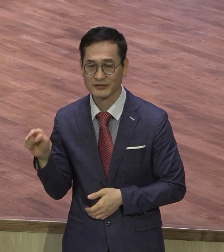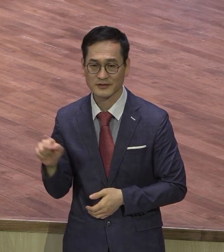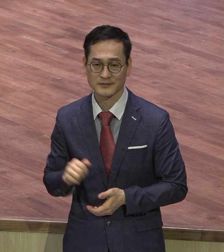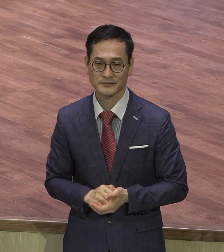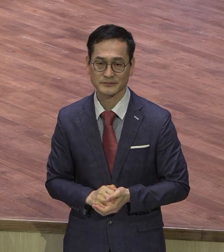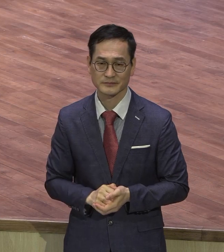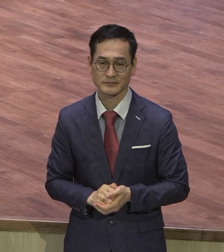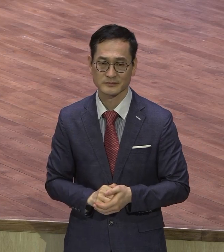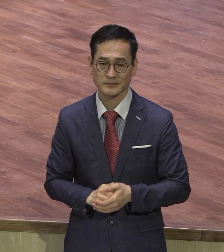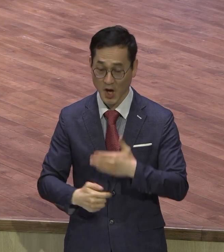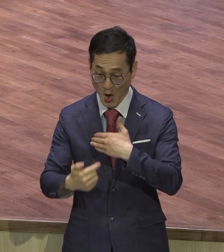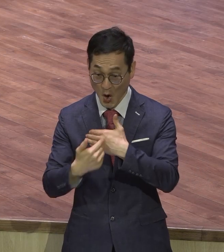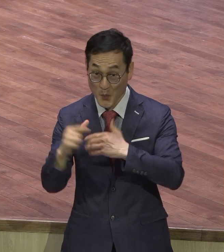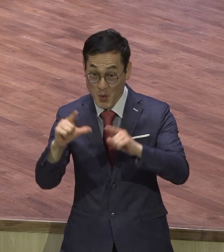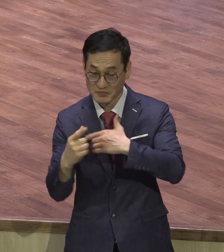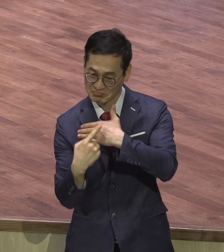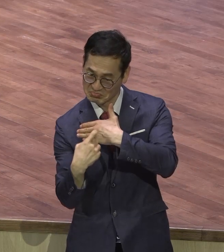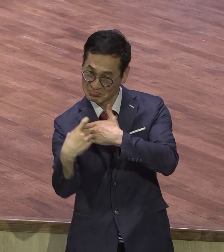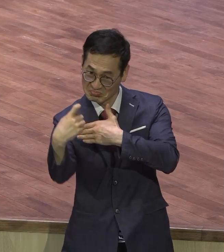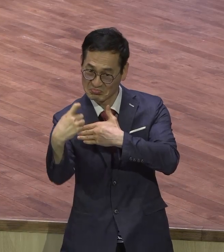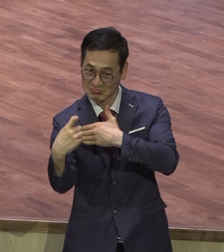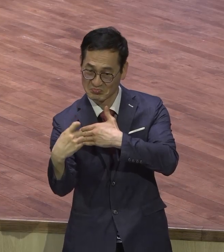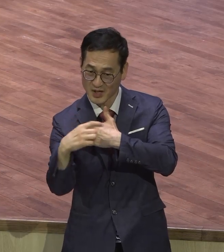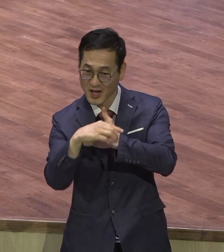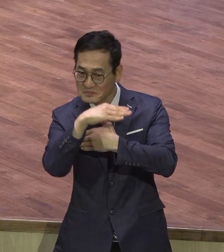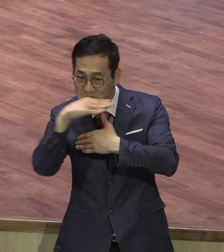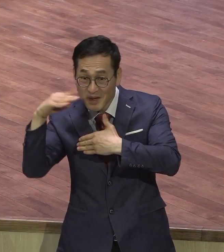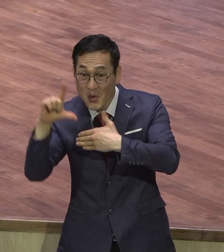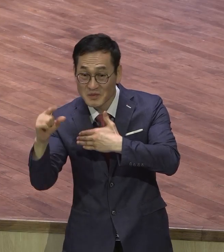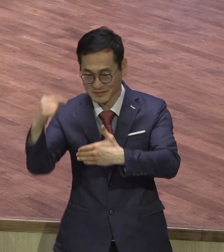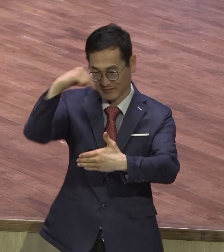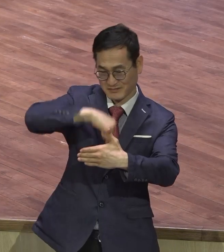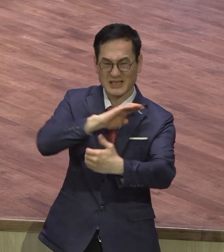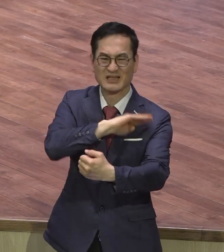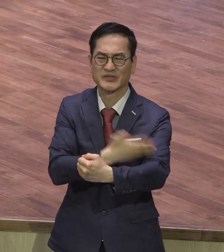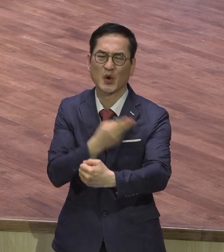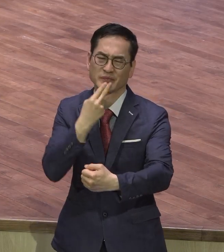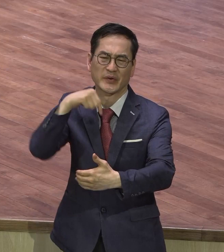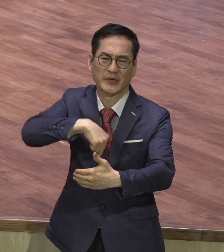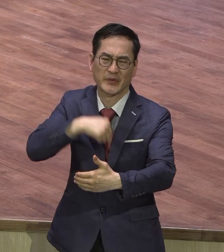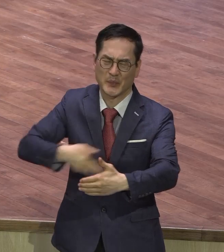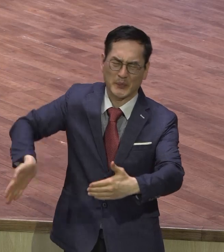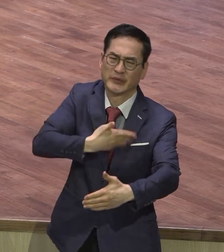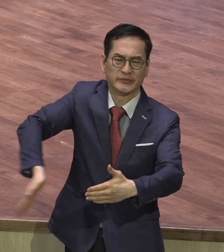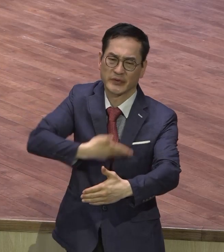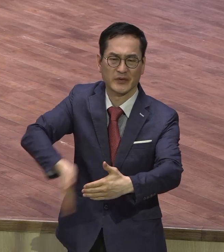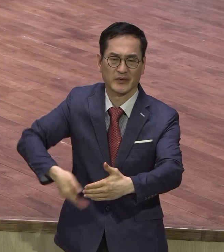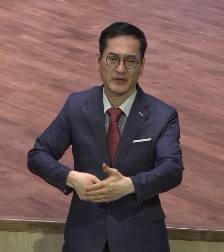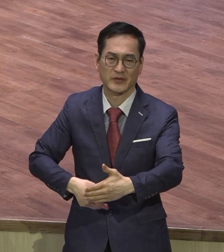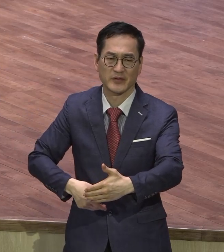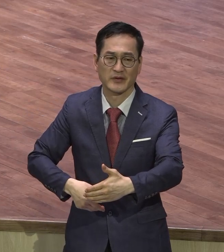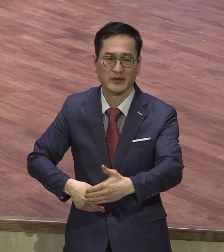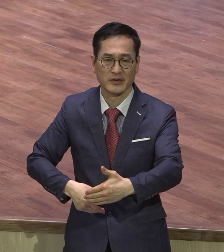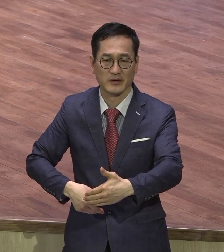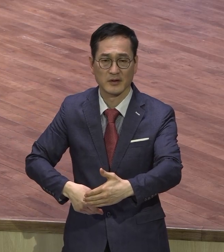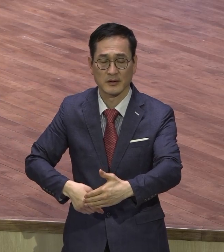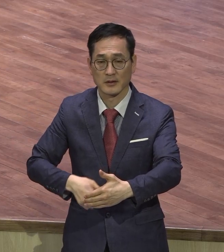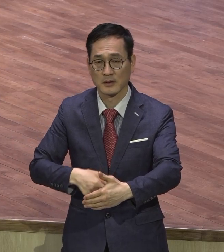경건의 모양만 있지 실제 경건의 능력이 없는 그런 헛된 기도를 그냥 모두가 다 삶